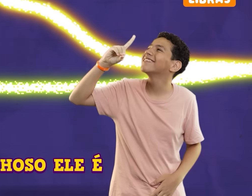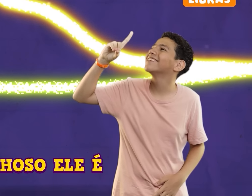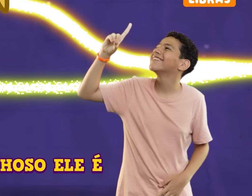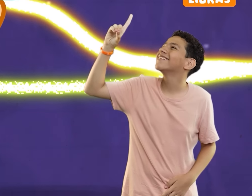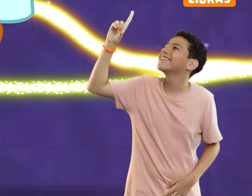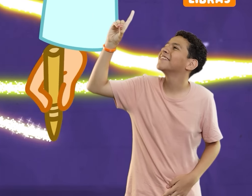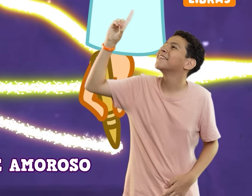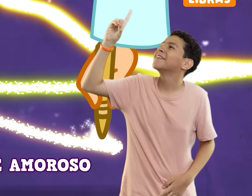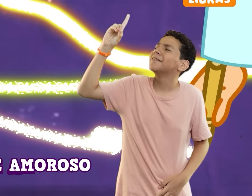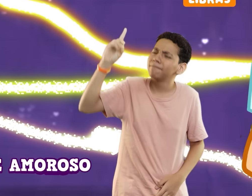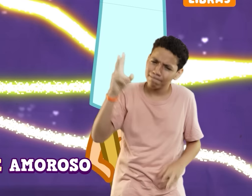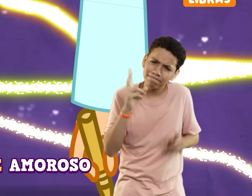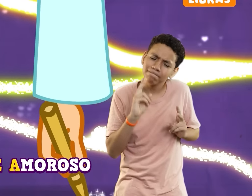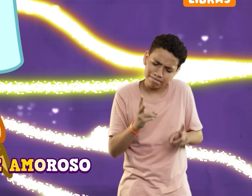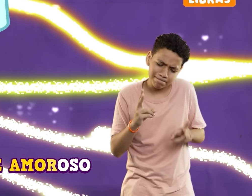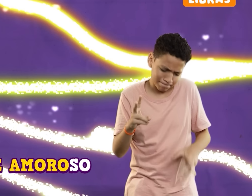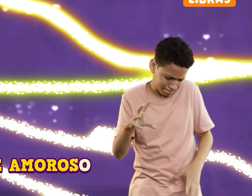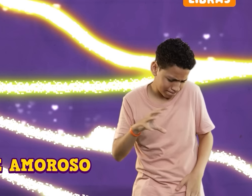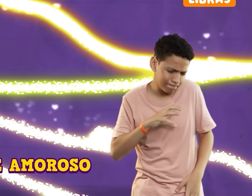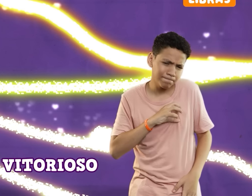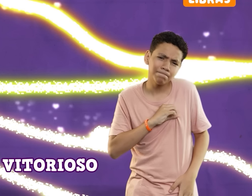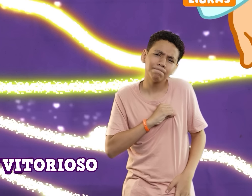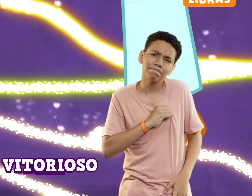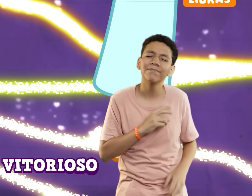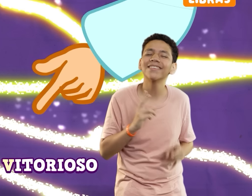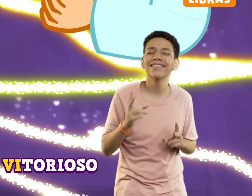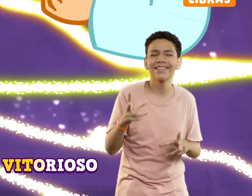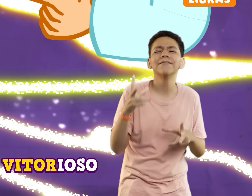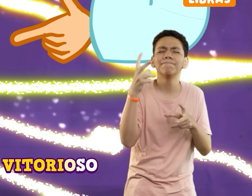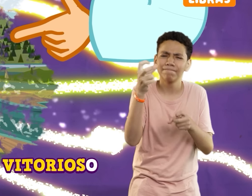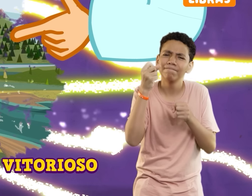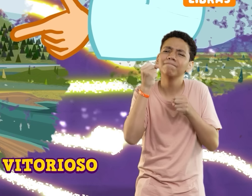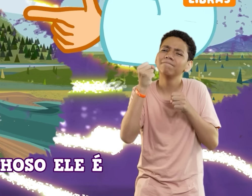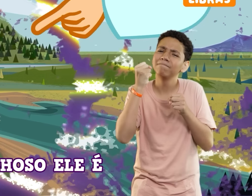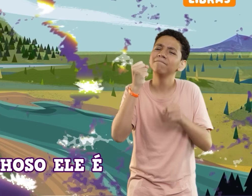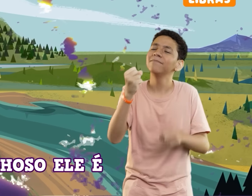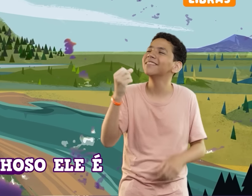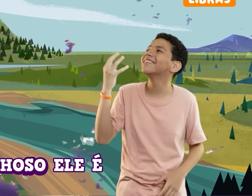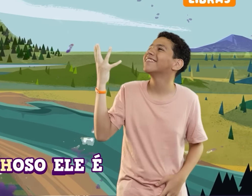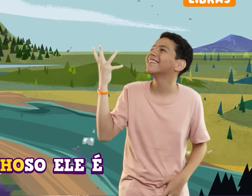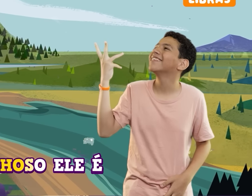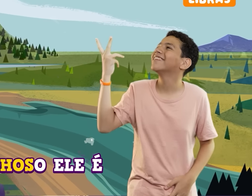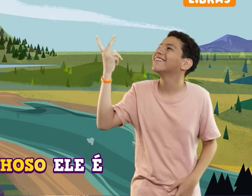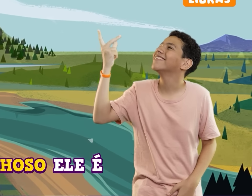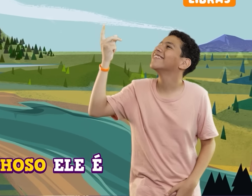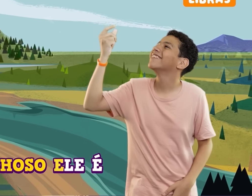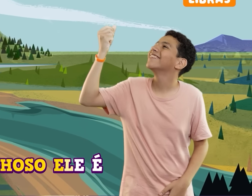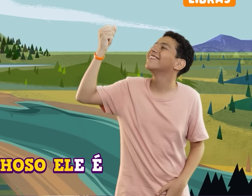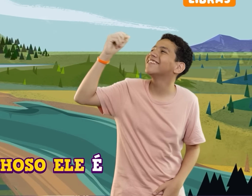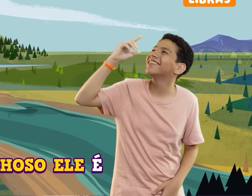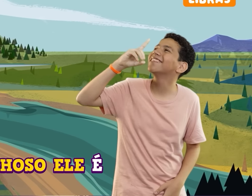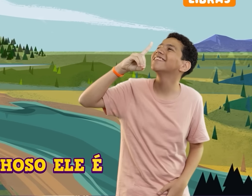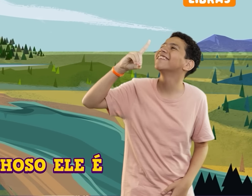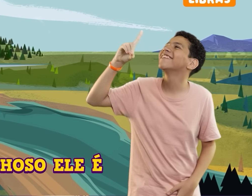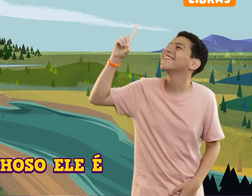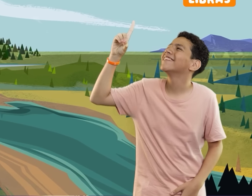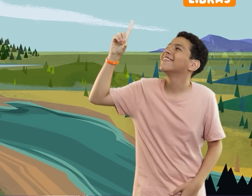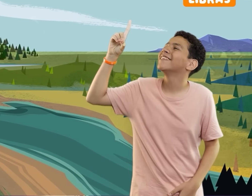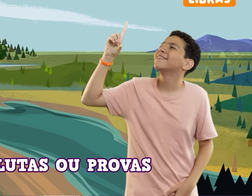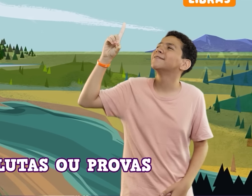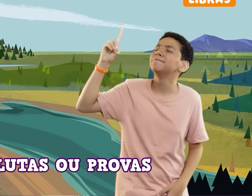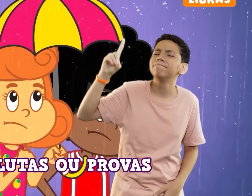Maravilhoso ele é, sempre amoroso, sempre vitorioso. Maravilhoso ele